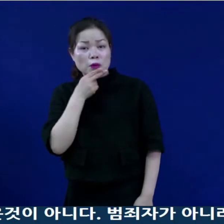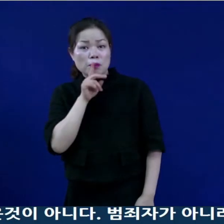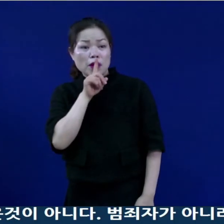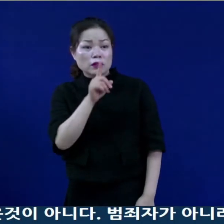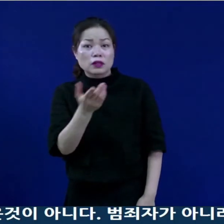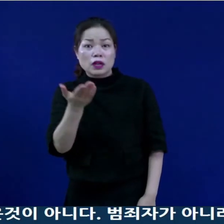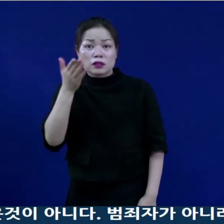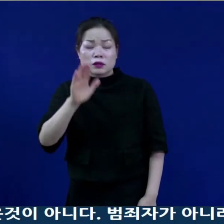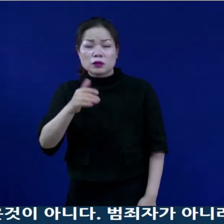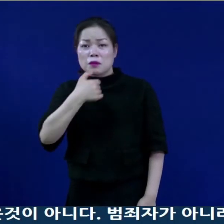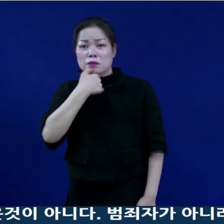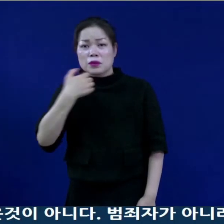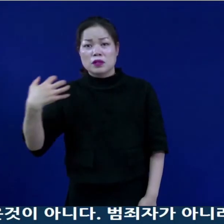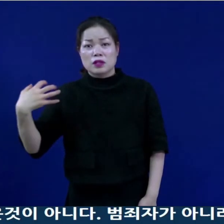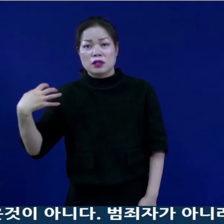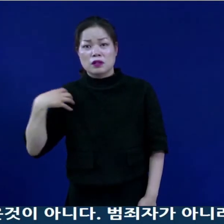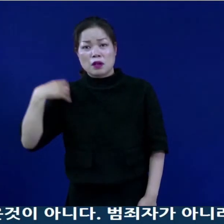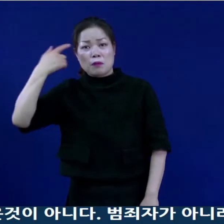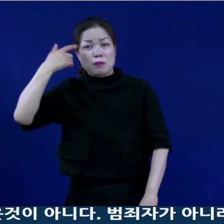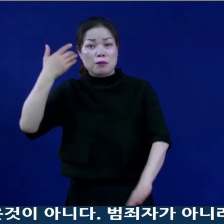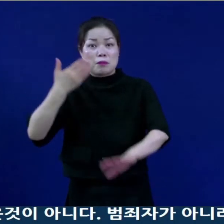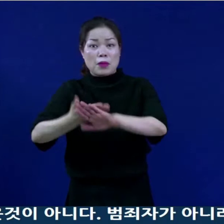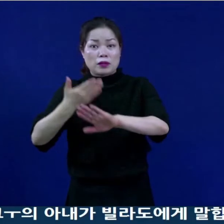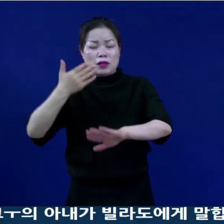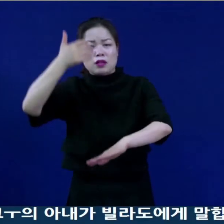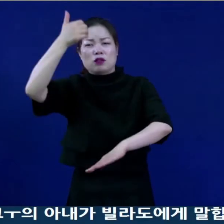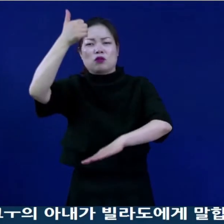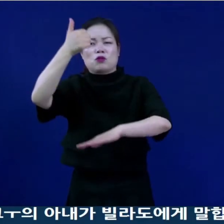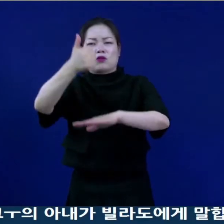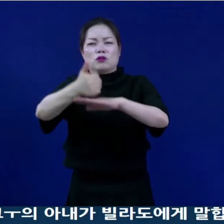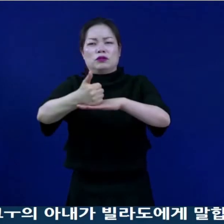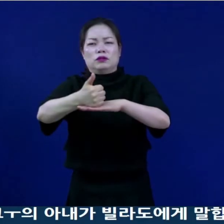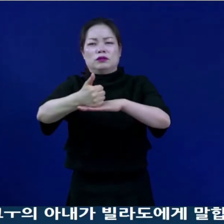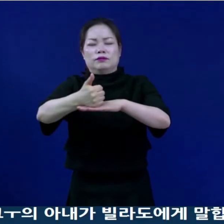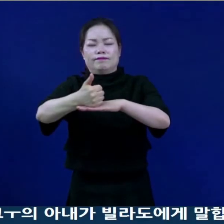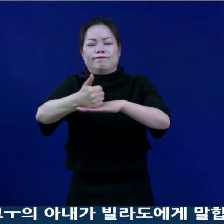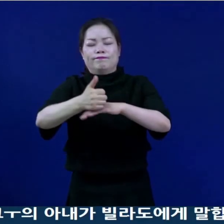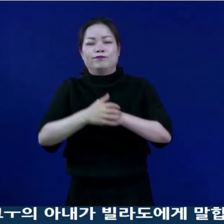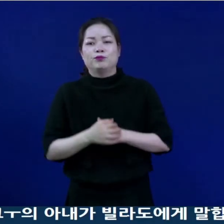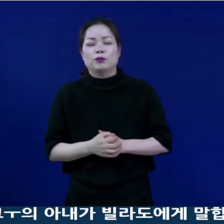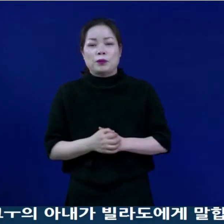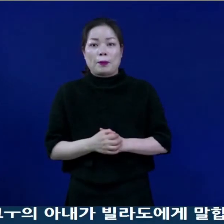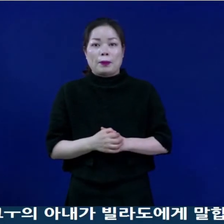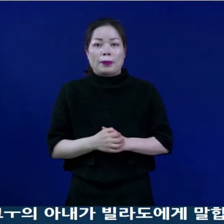있지만 빌라도는 정반대의 결론을 내어버립니다.